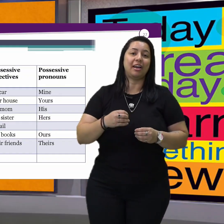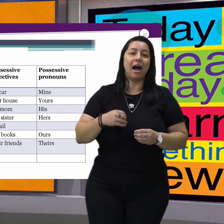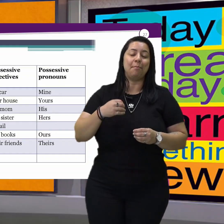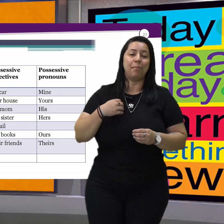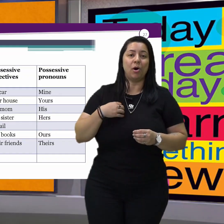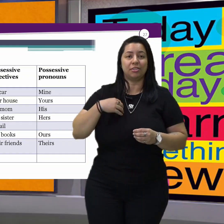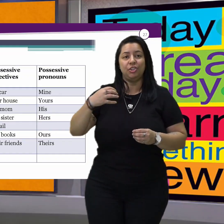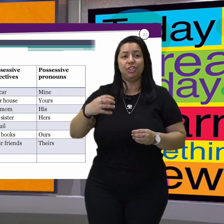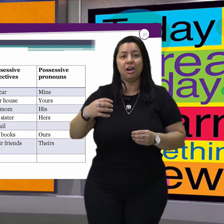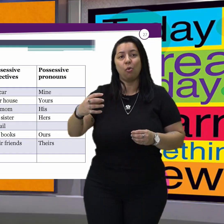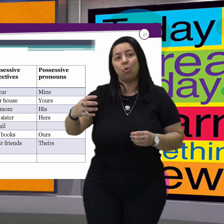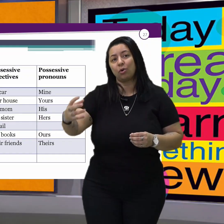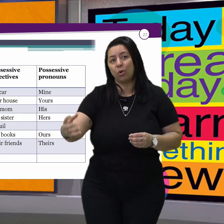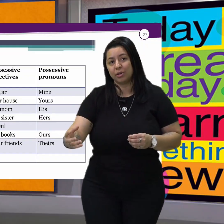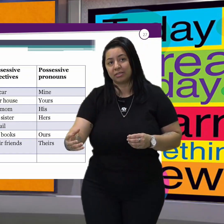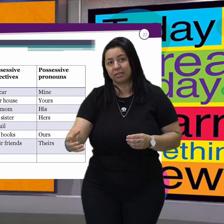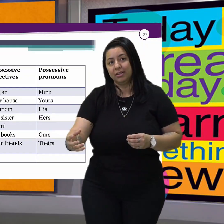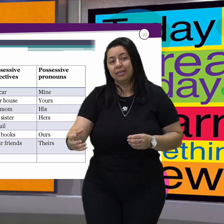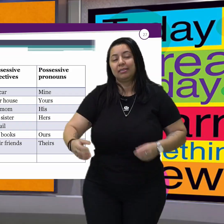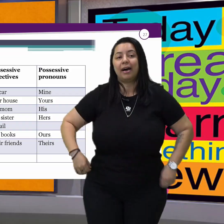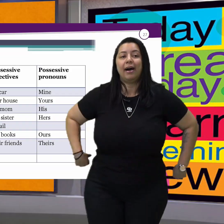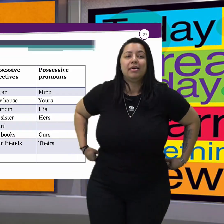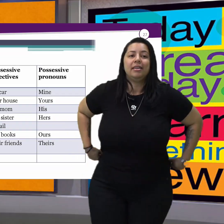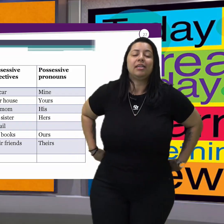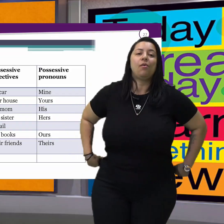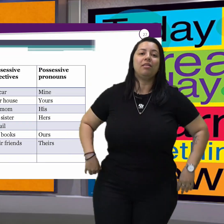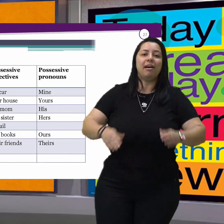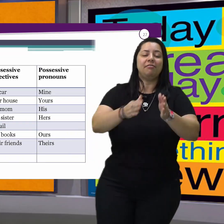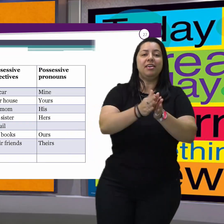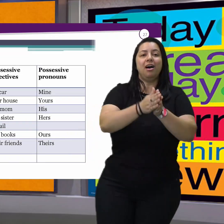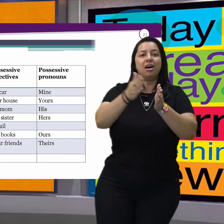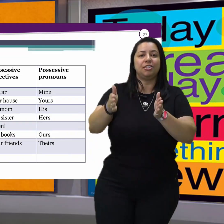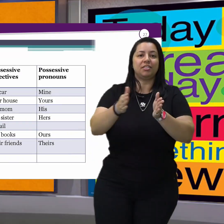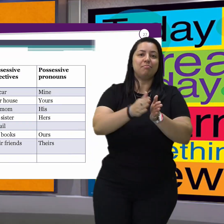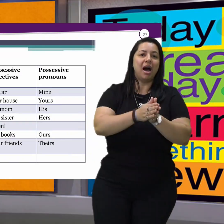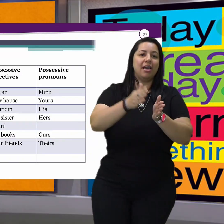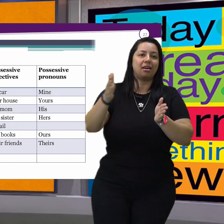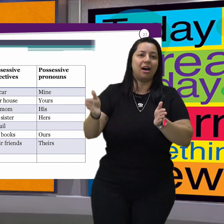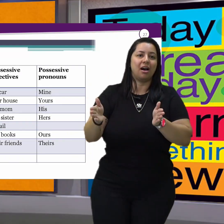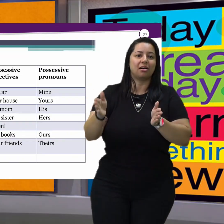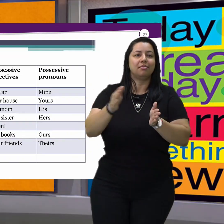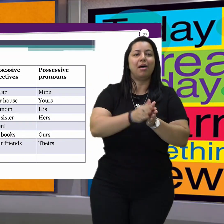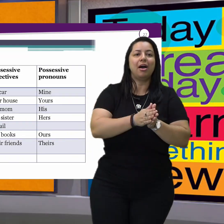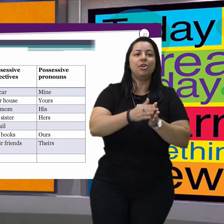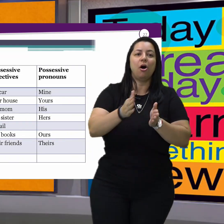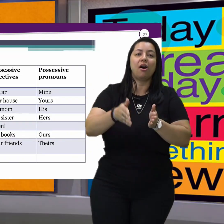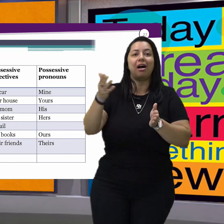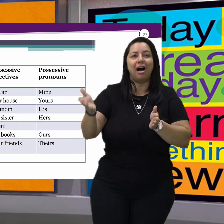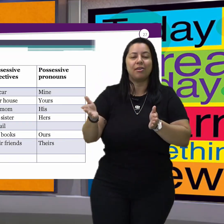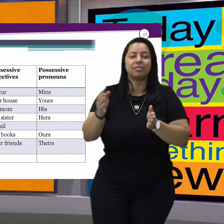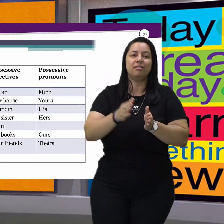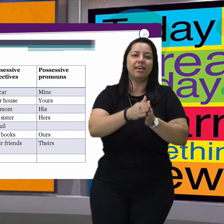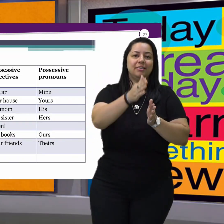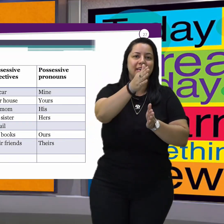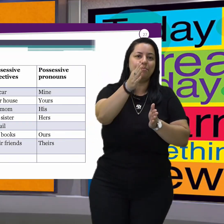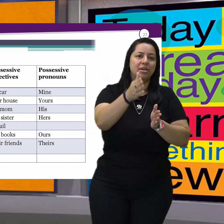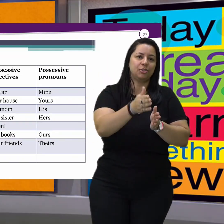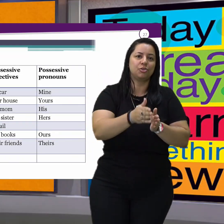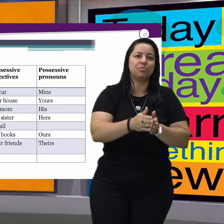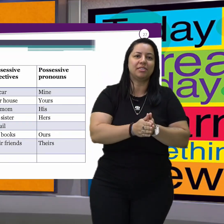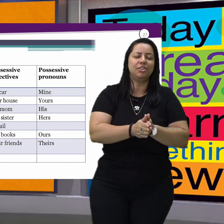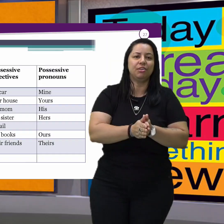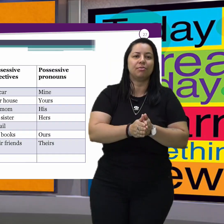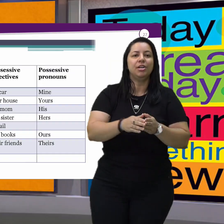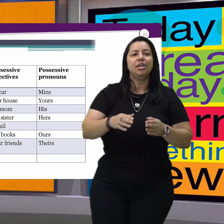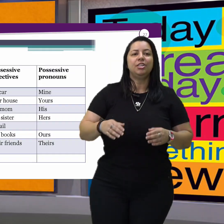vai indicar a posse de alguma coisa. Tá? Então, ele vai vir antes. My car, your house. Ele vem sempre antes